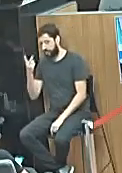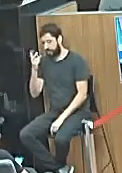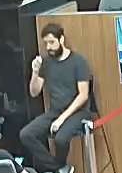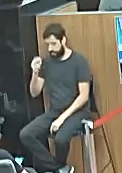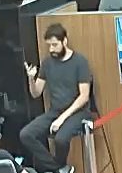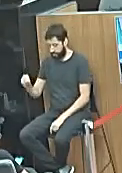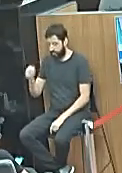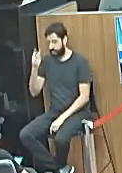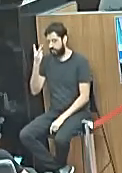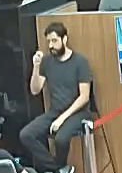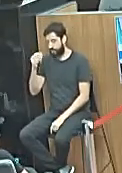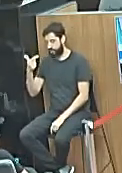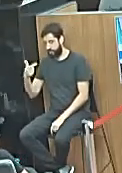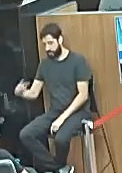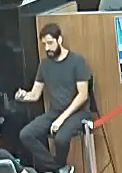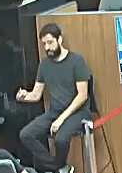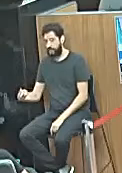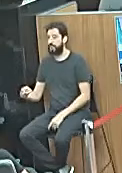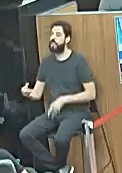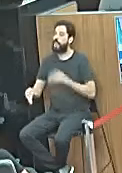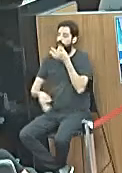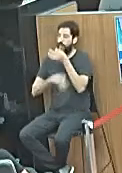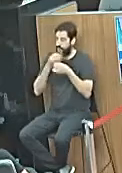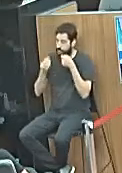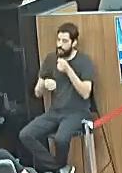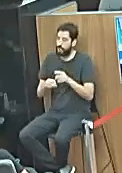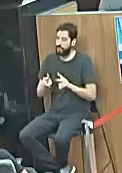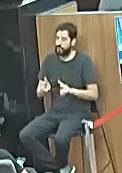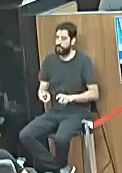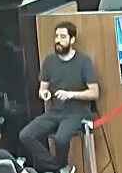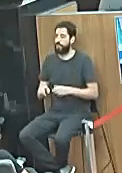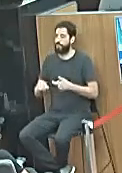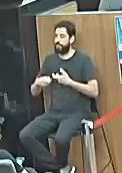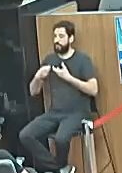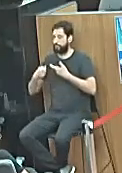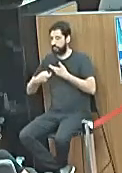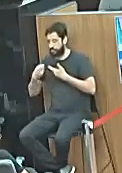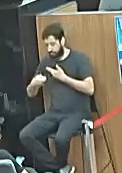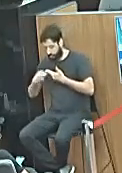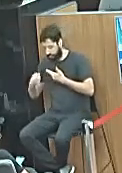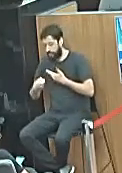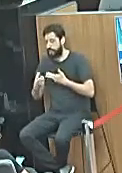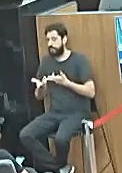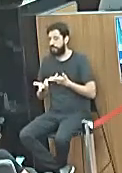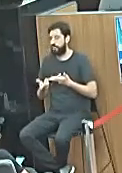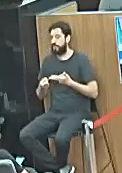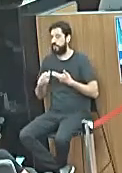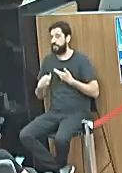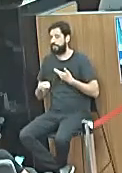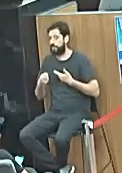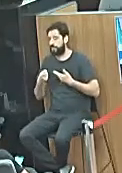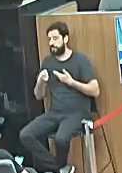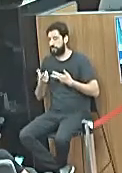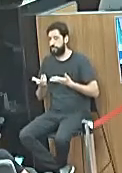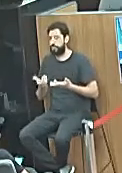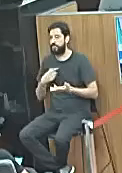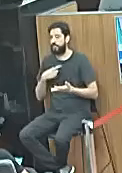2023 e de recomendações ao poder executivo no âmbito dos programas é